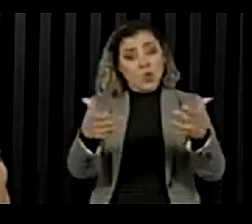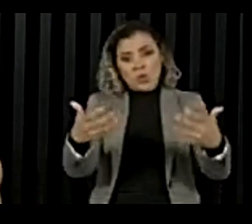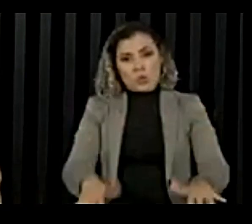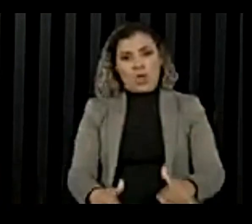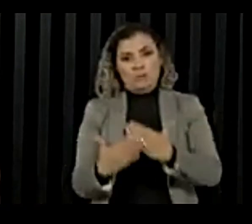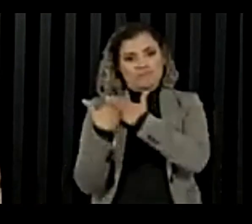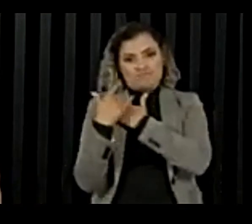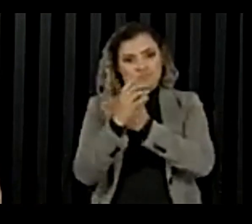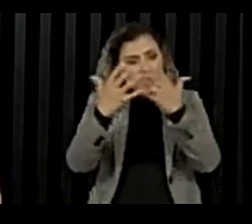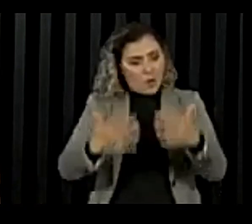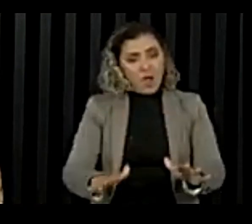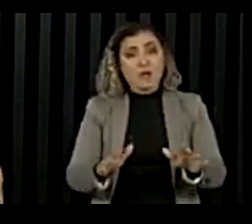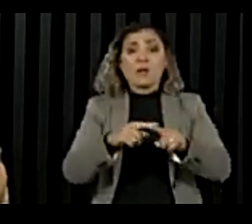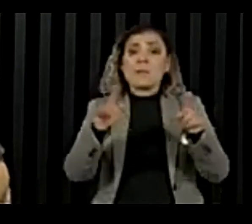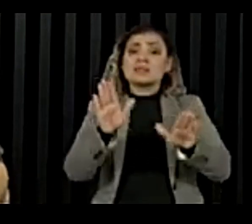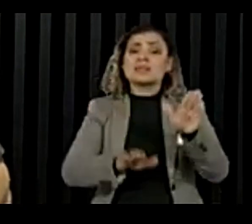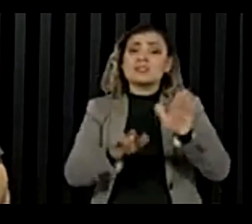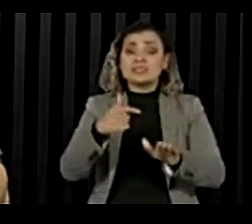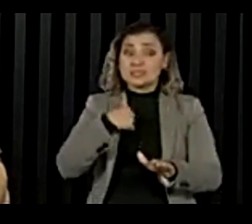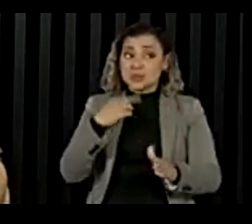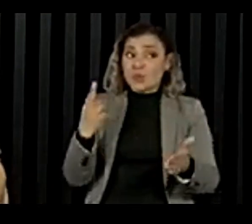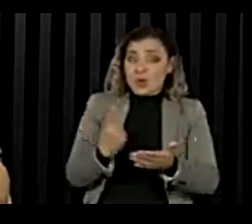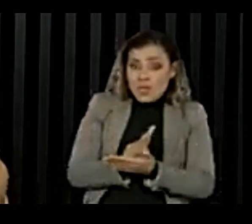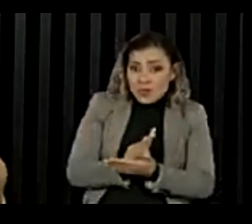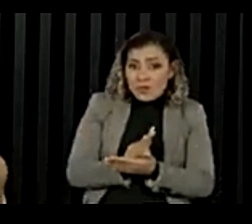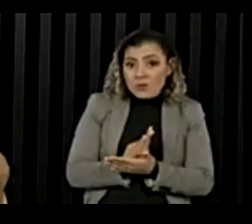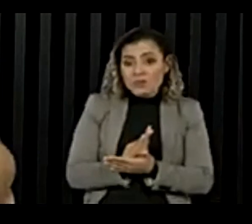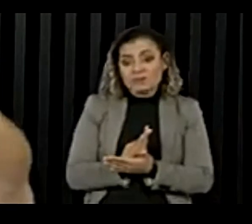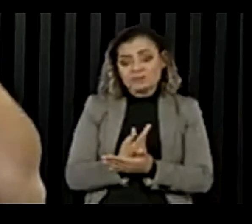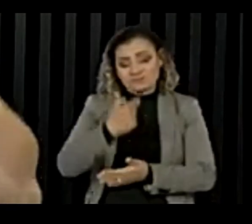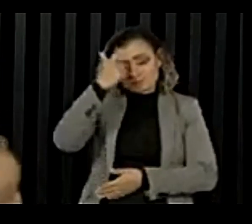papel. Muitas das vezes, quando eu cometo um erro, sou eu